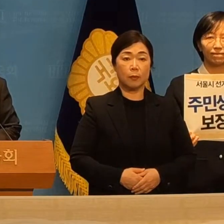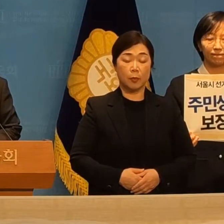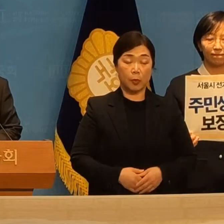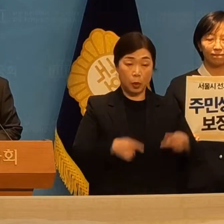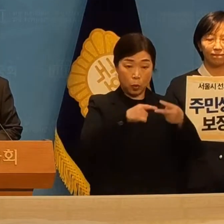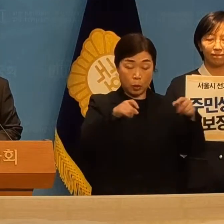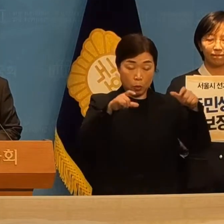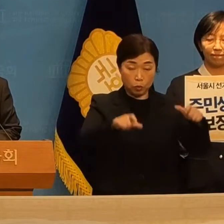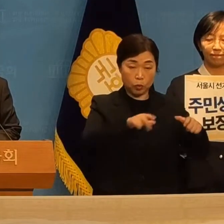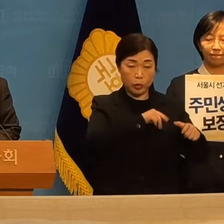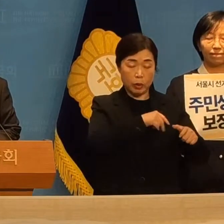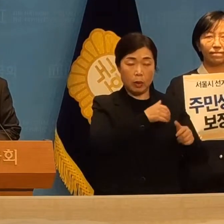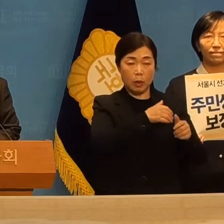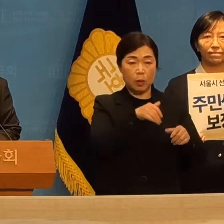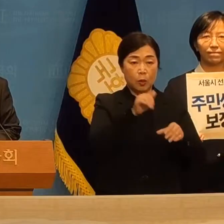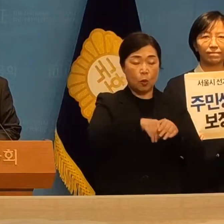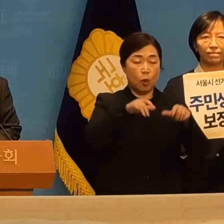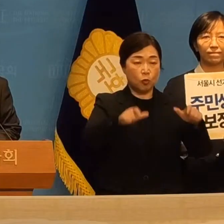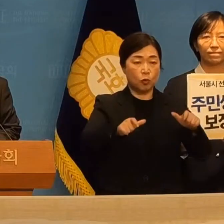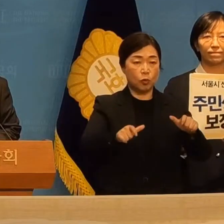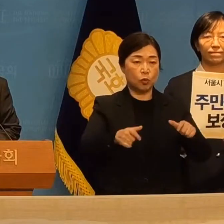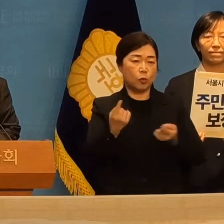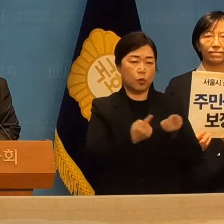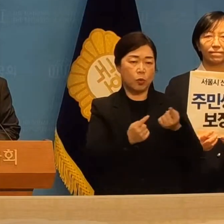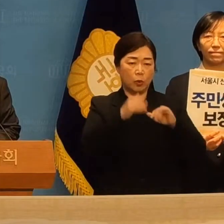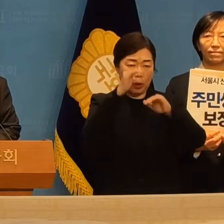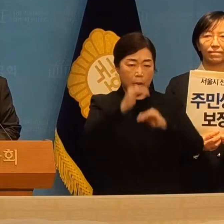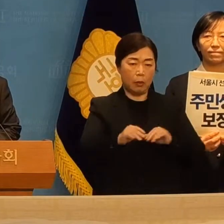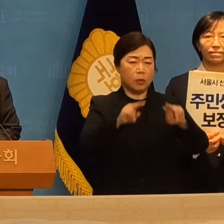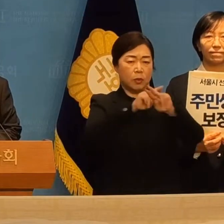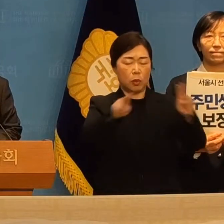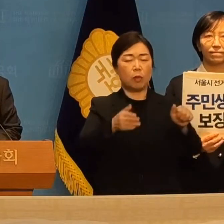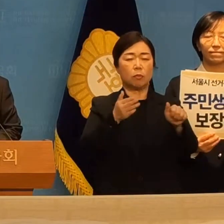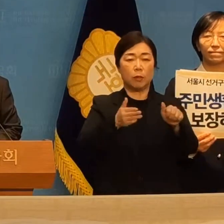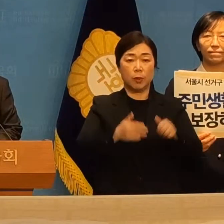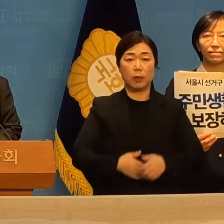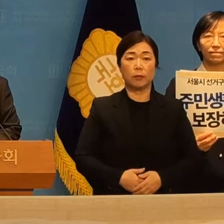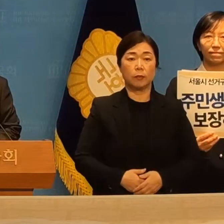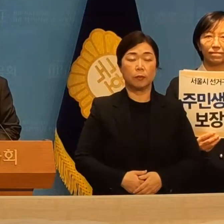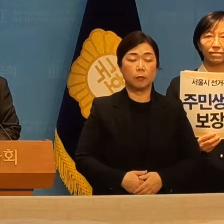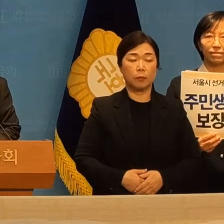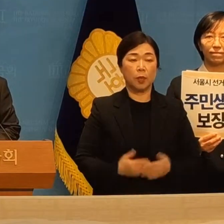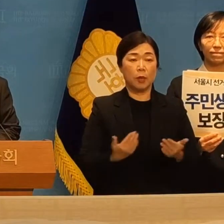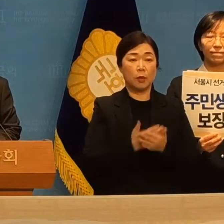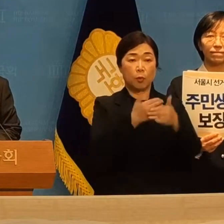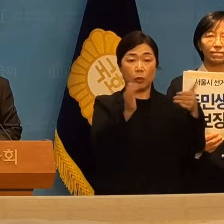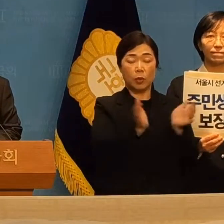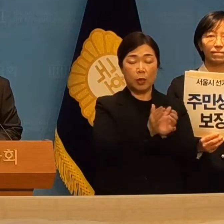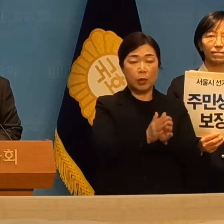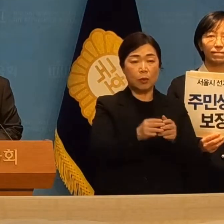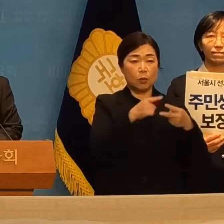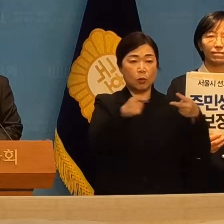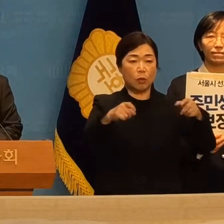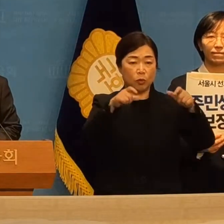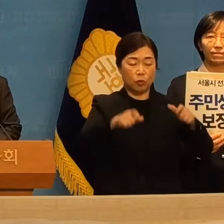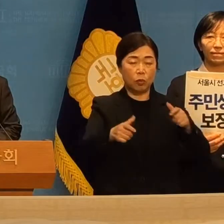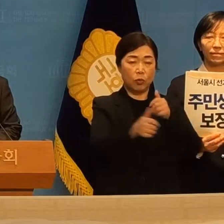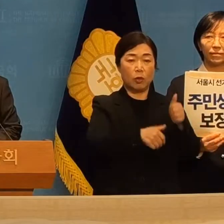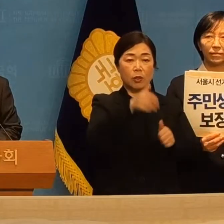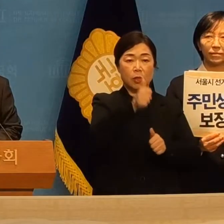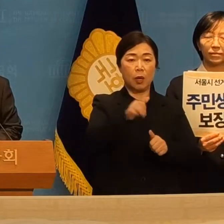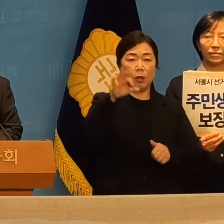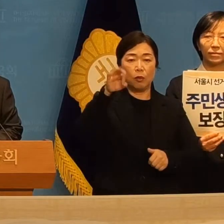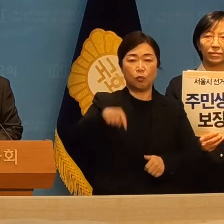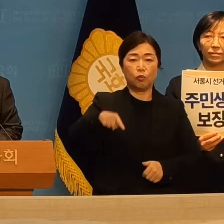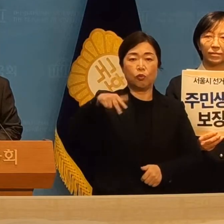동대문 구의회 선거구 조정안 철회를 요구합니다. 진보당 동대문구 지역위원장 오준석입니다. 동대문구는